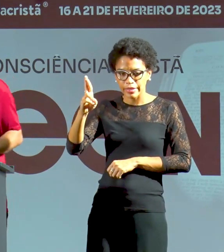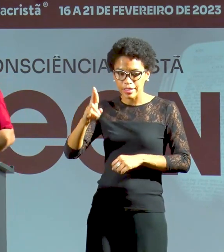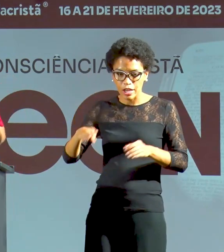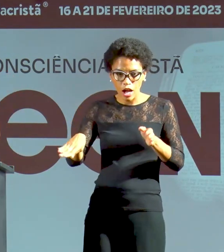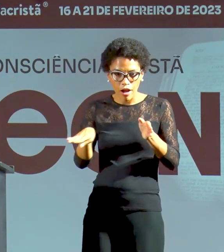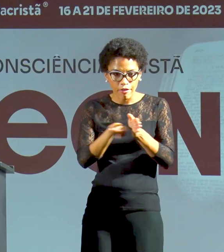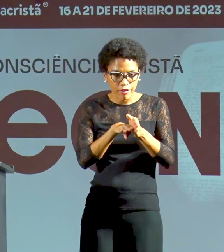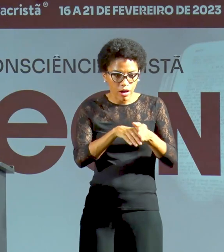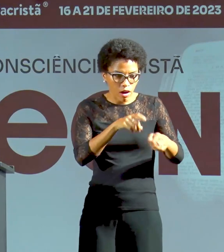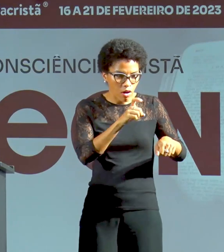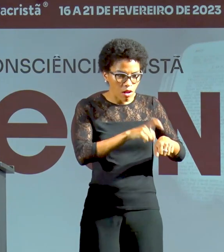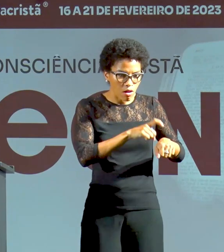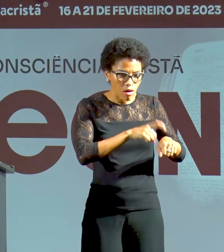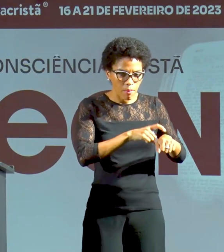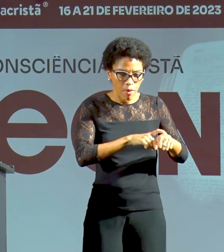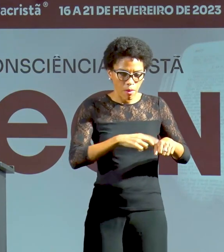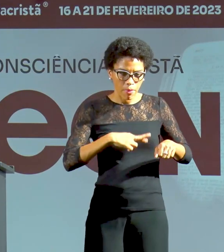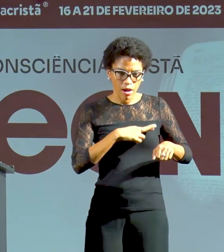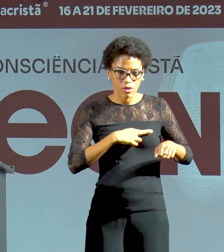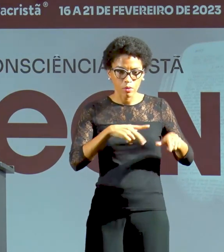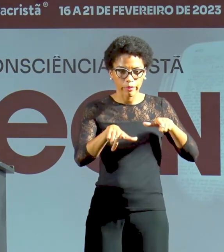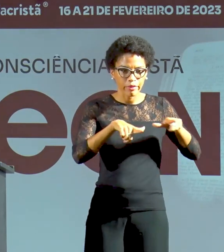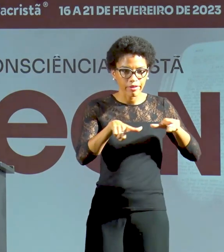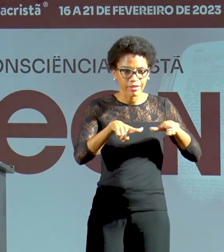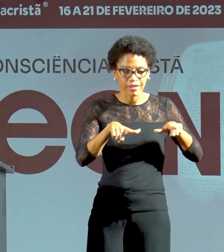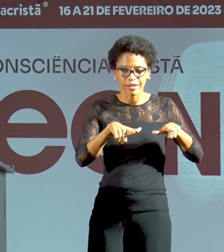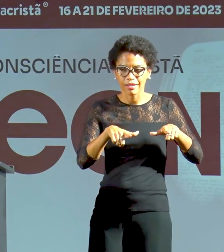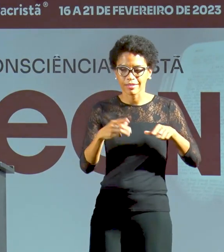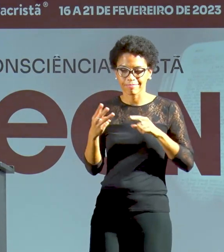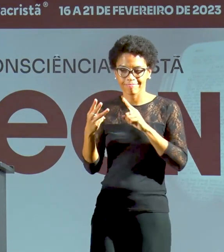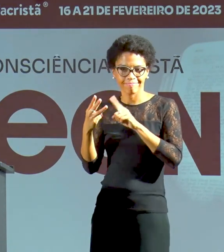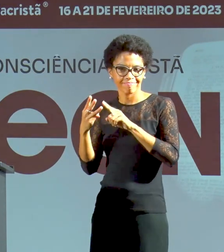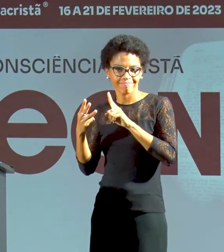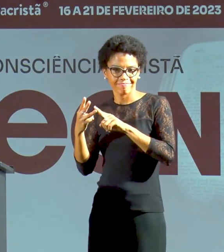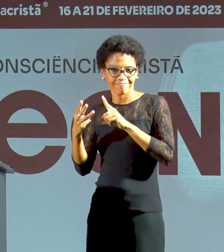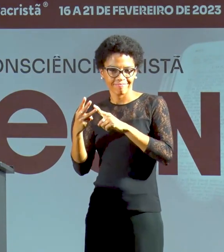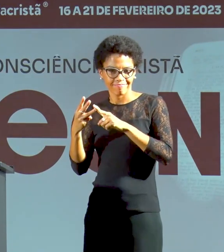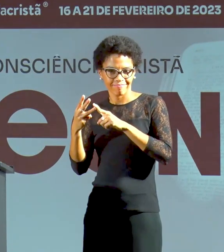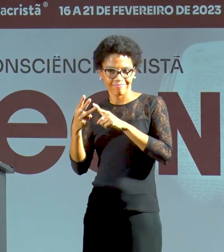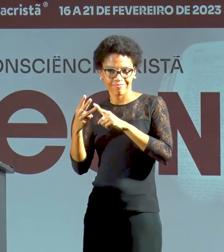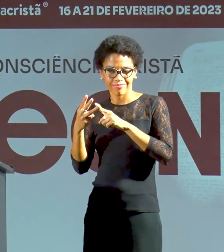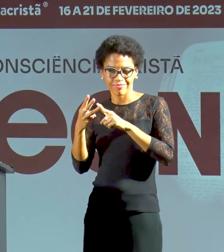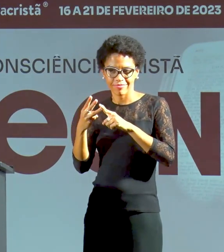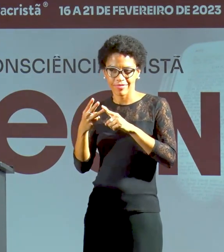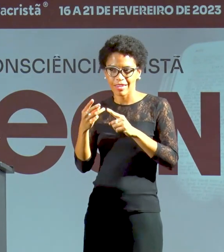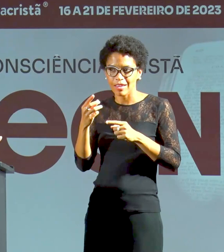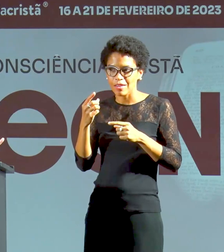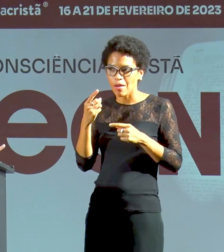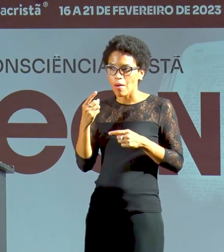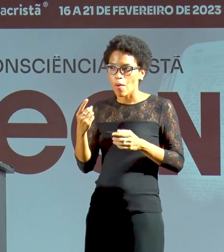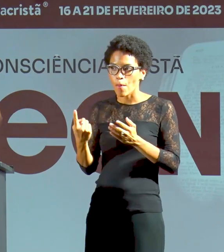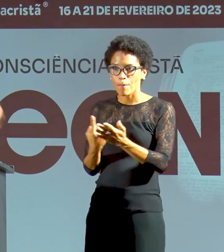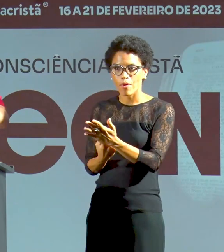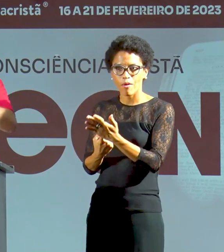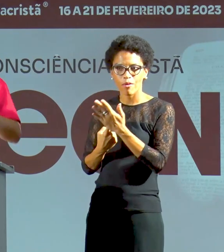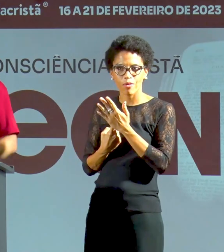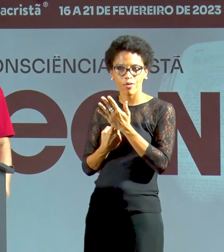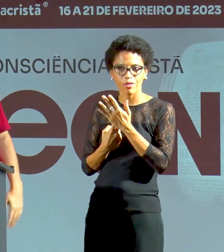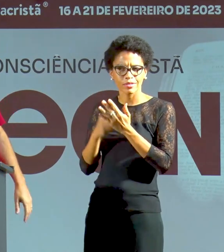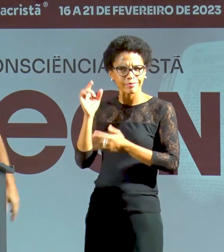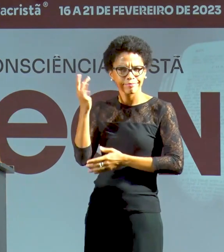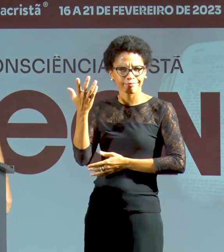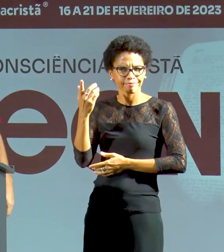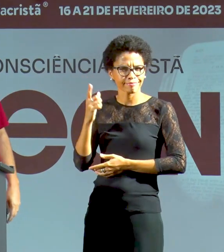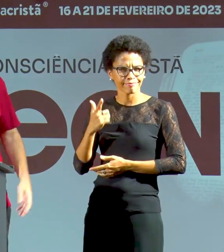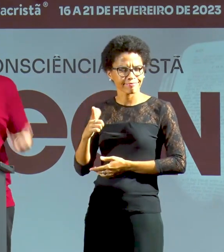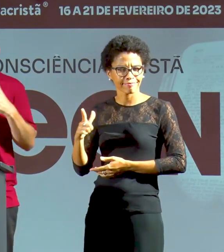segunda mas a terceira aparente coincidência nos comprova que não tinha coincidência nenhuma Rute trabalho